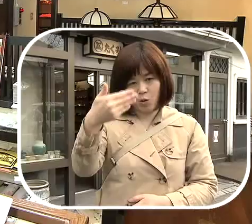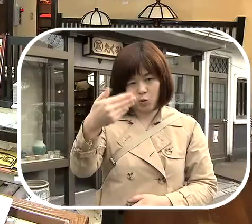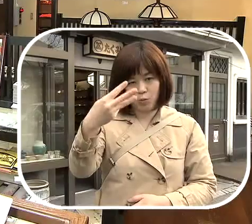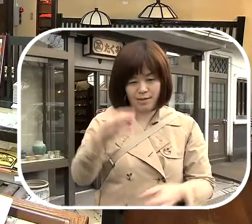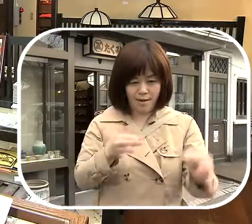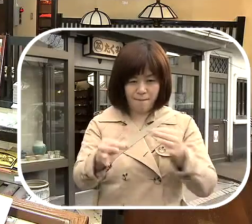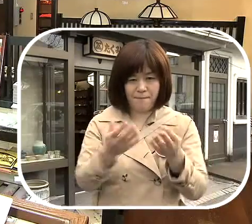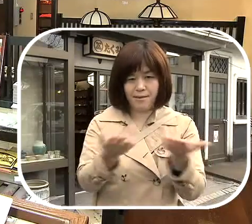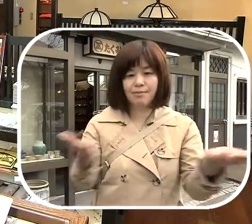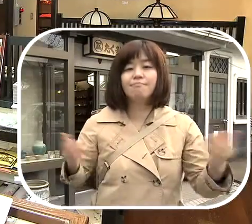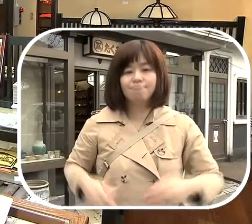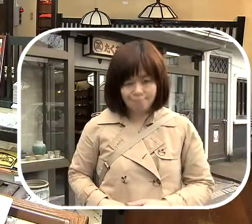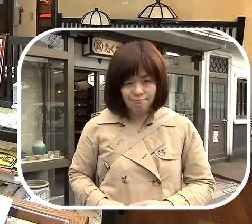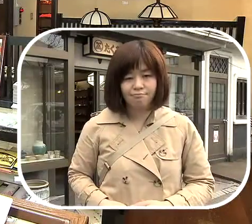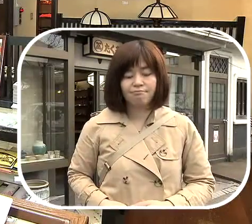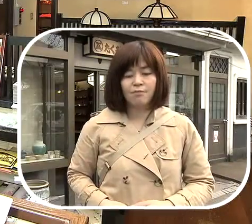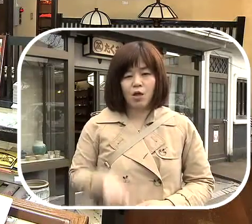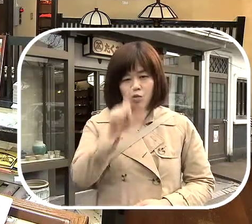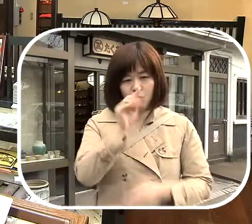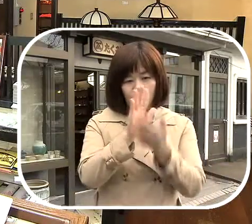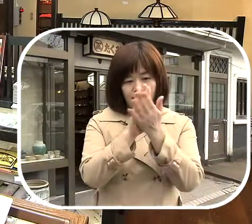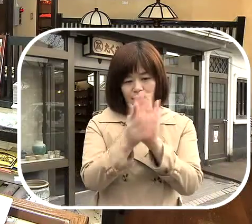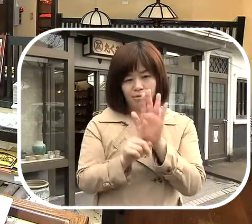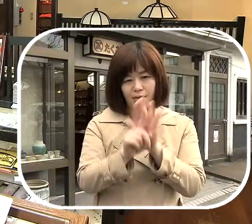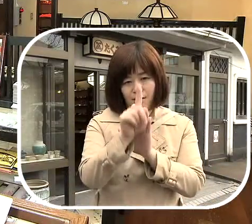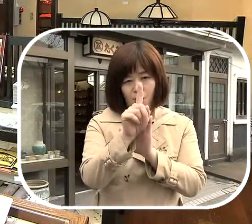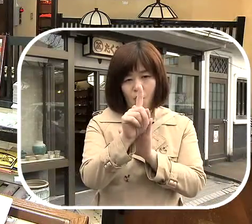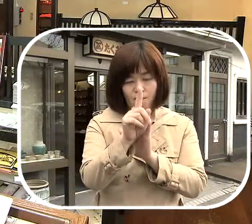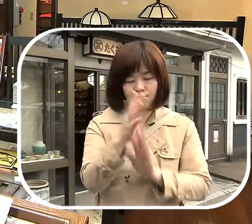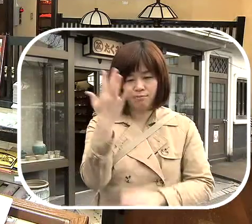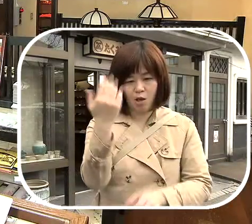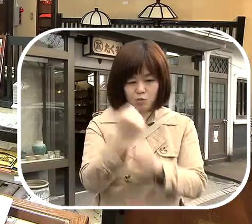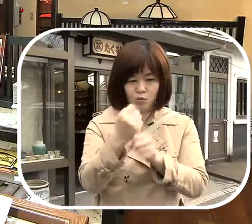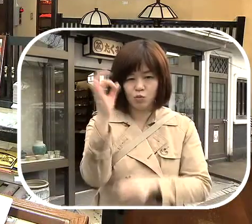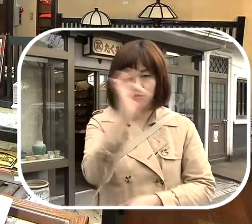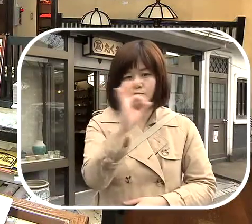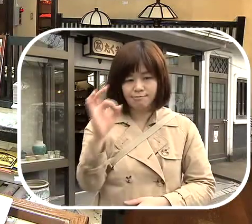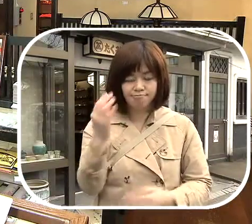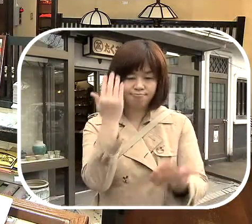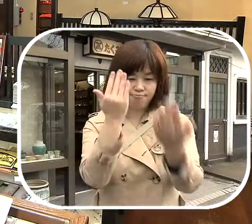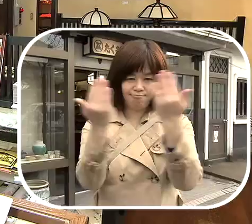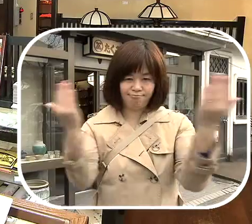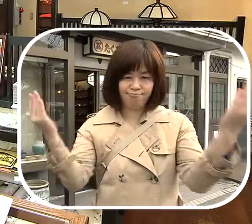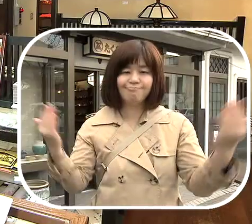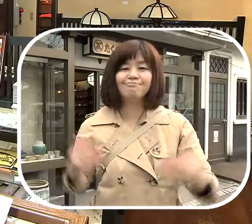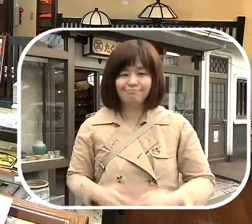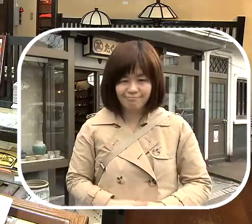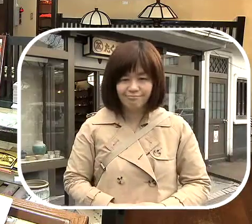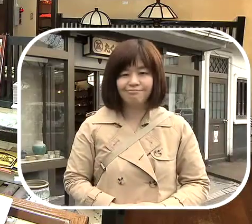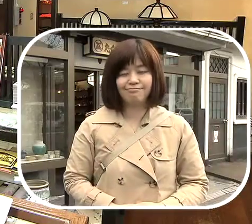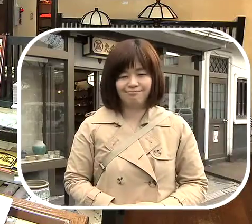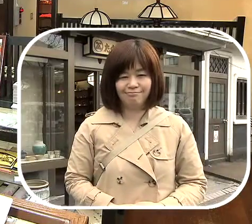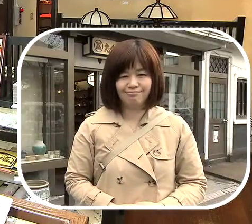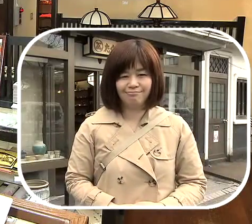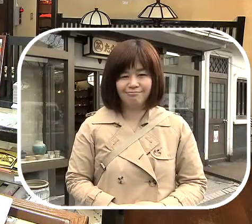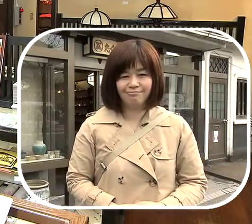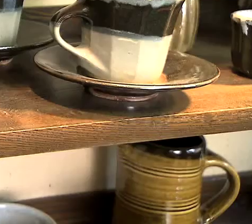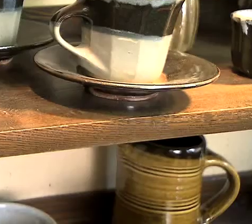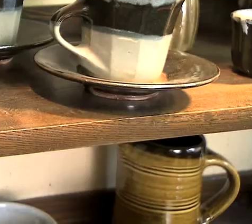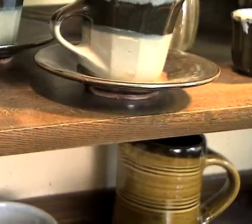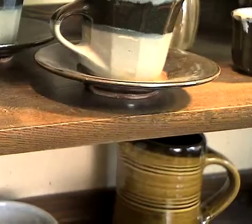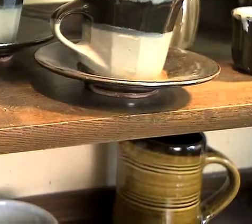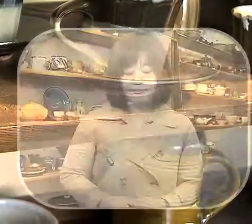匠工芸店では鳥取県を代表する民芸品が展示されています。